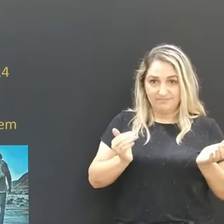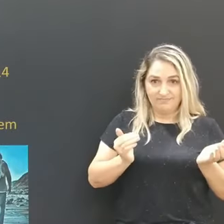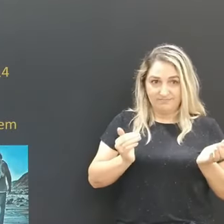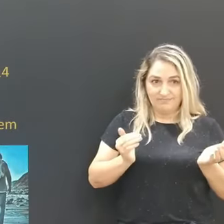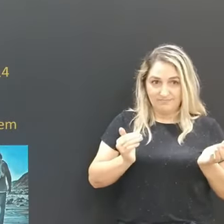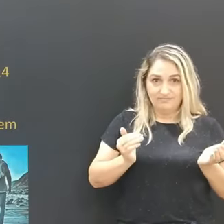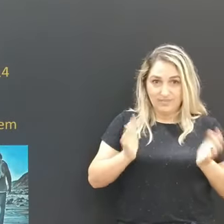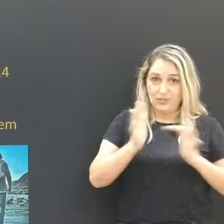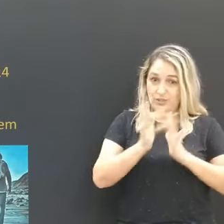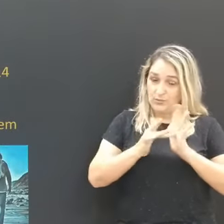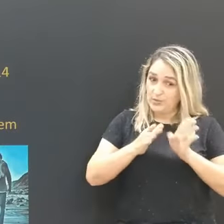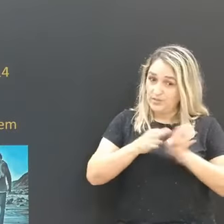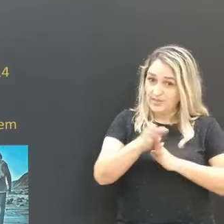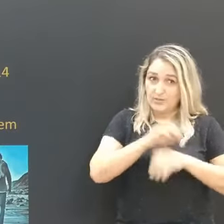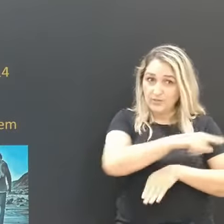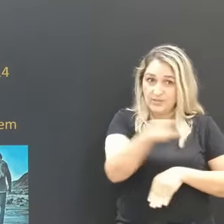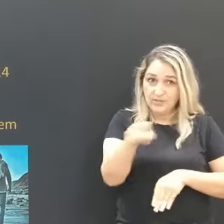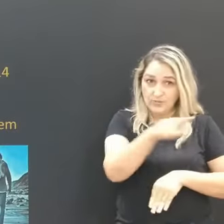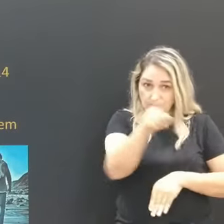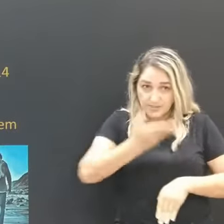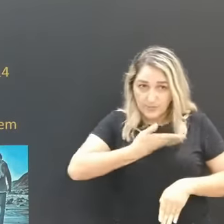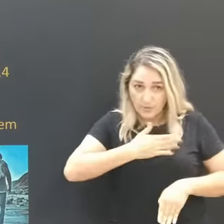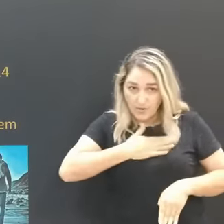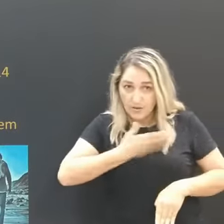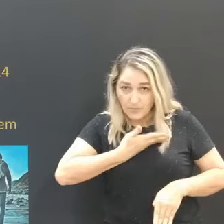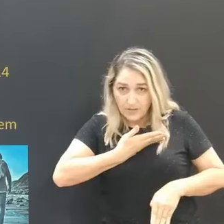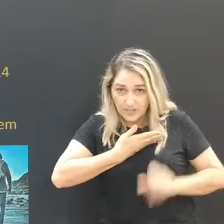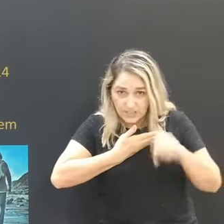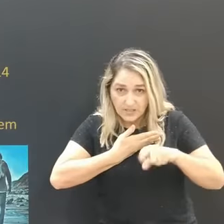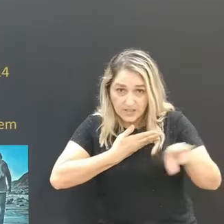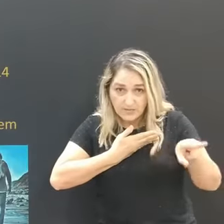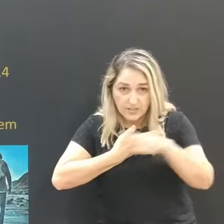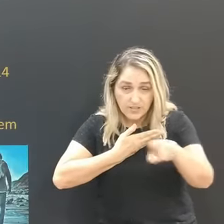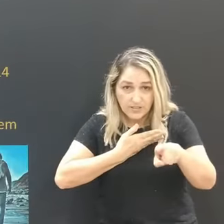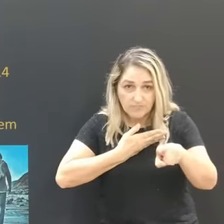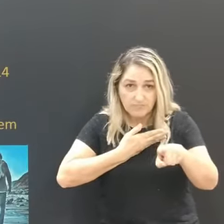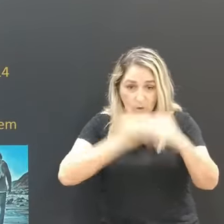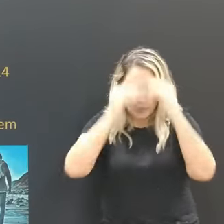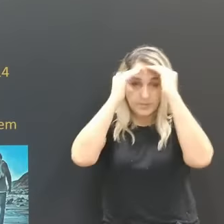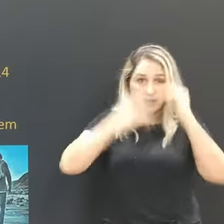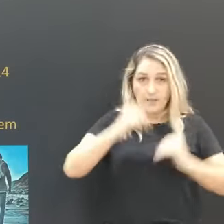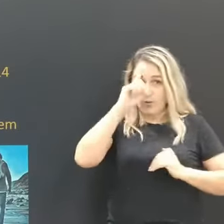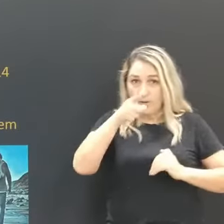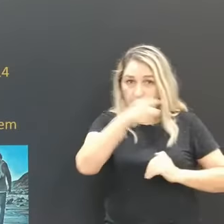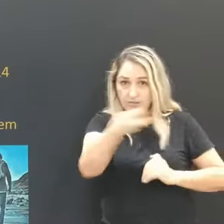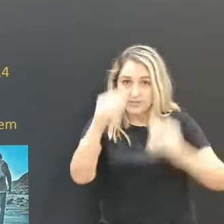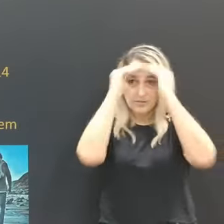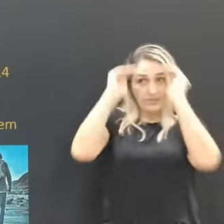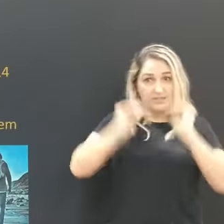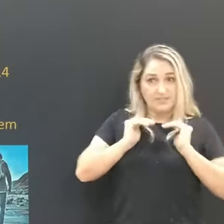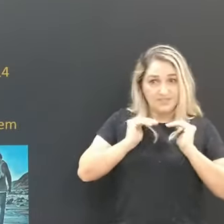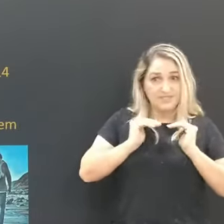uma ordenança e nós precisamos o quê? Obedecer a Deus, tá? Se vocês obedecerem